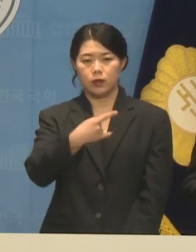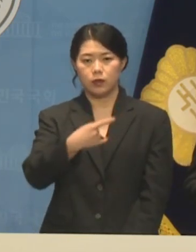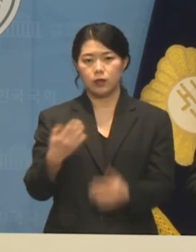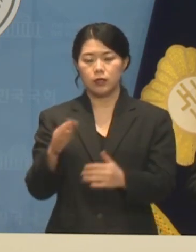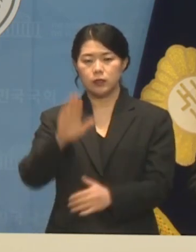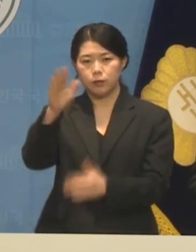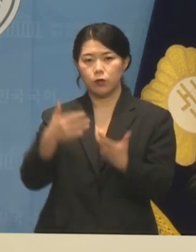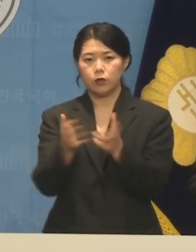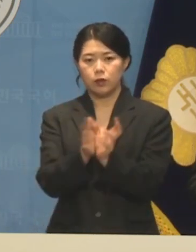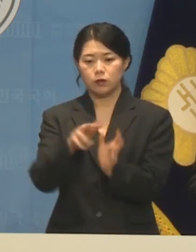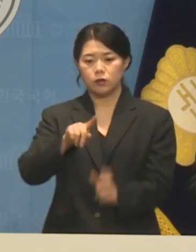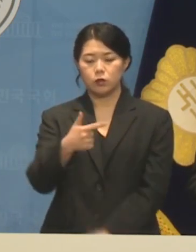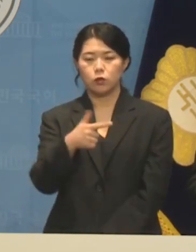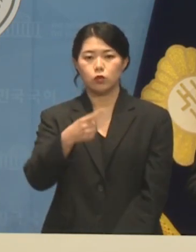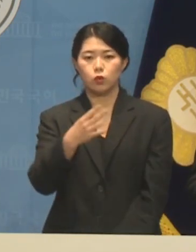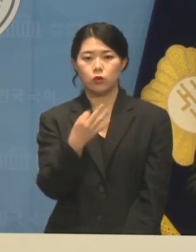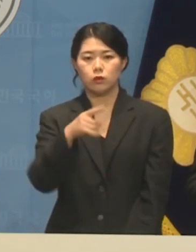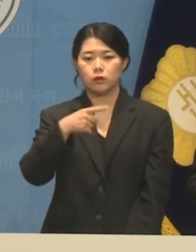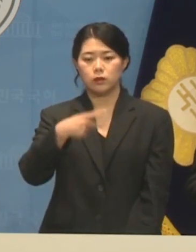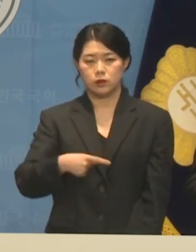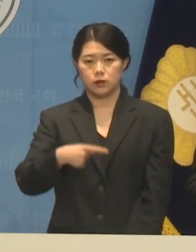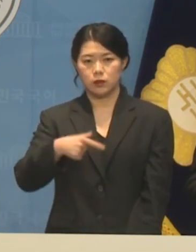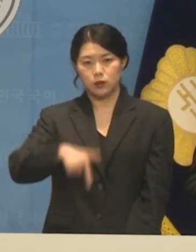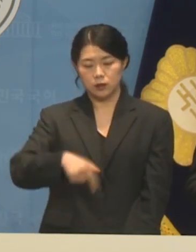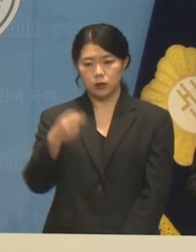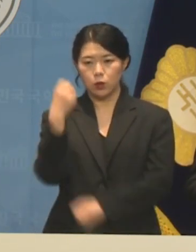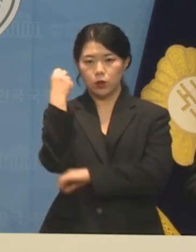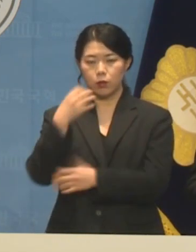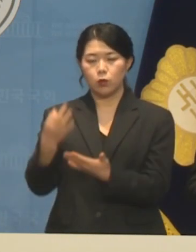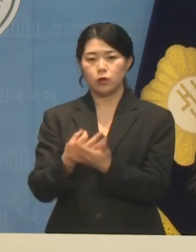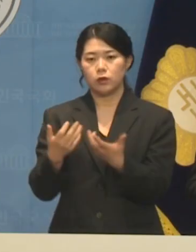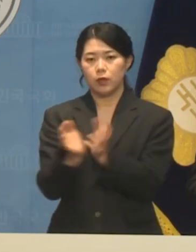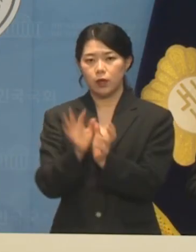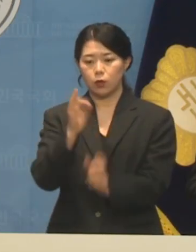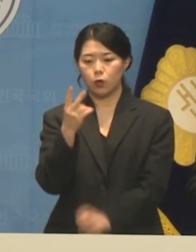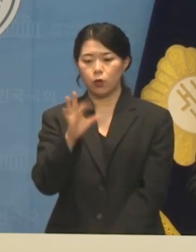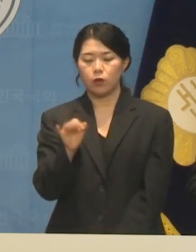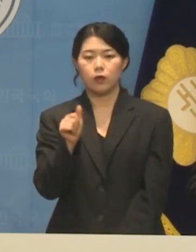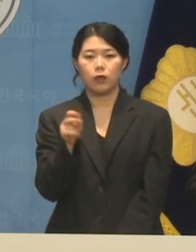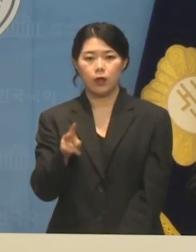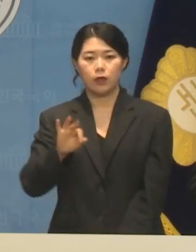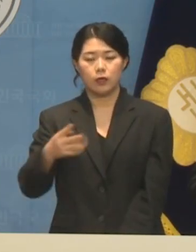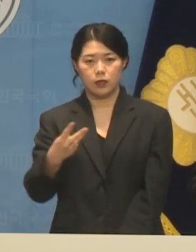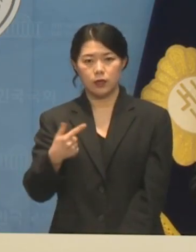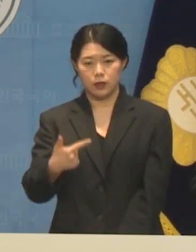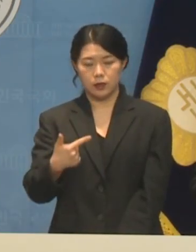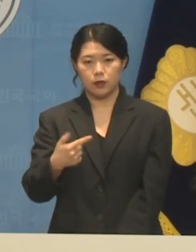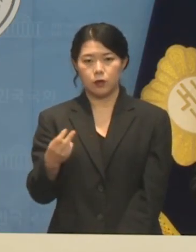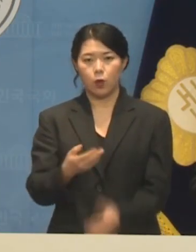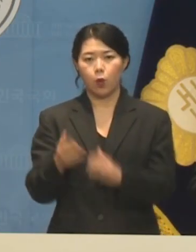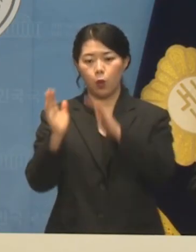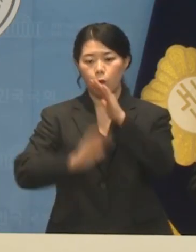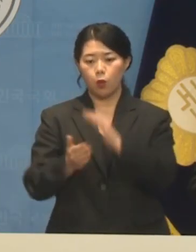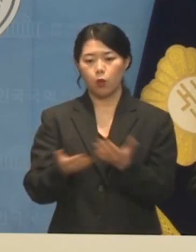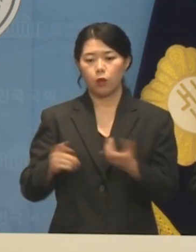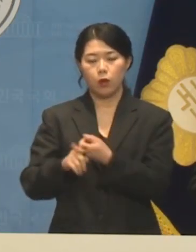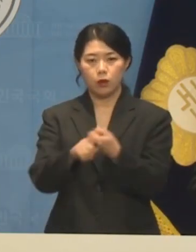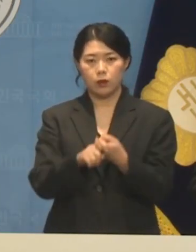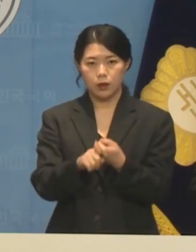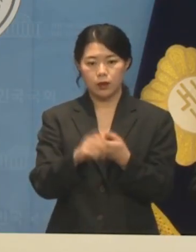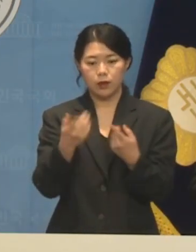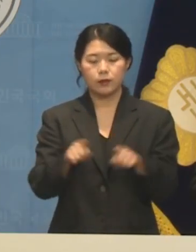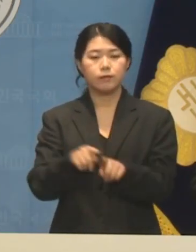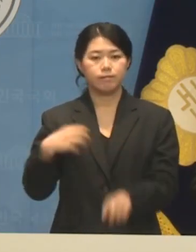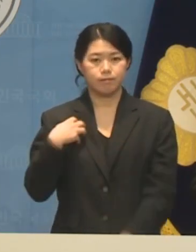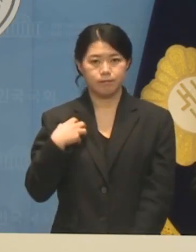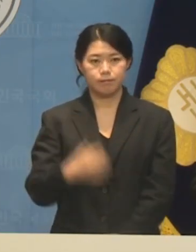진보당 전정덕 국회의원, 기본소득당 용해인 국회의원과 민주일반연맹 공공연대 노동조합이 공동으로 주최하게